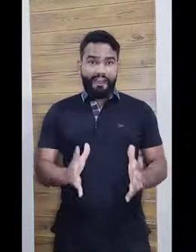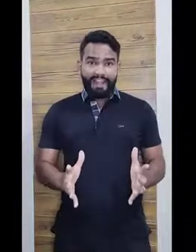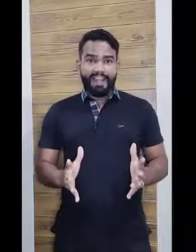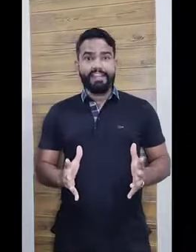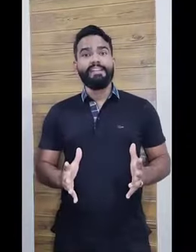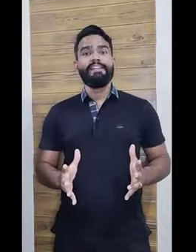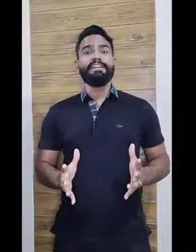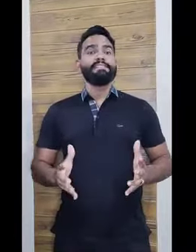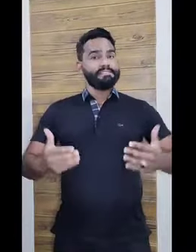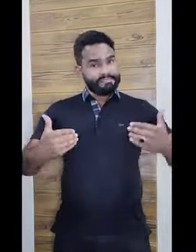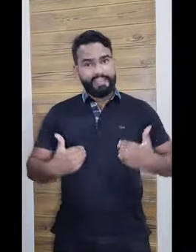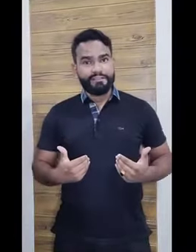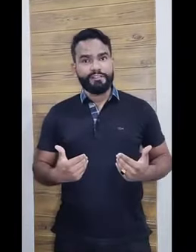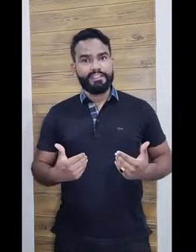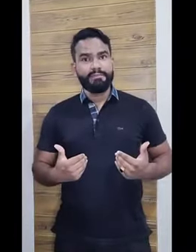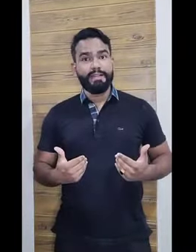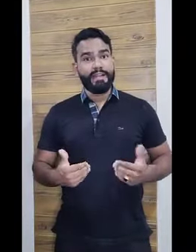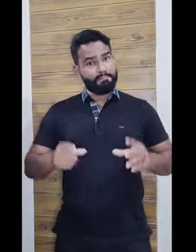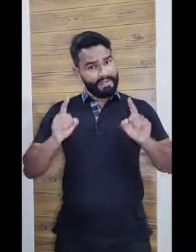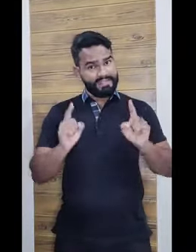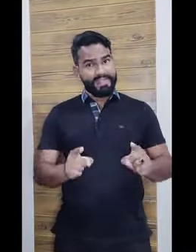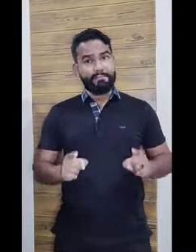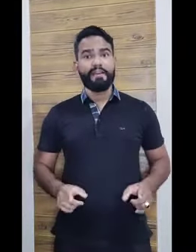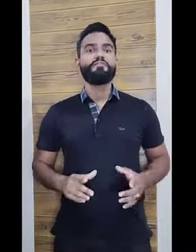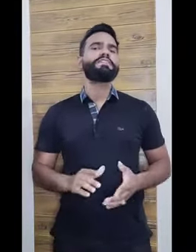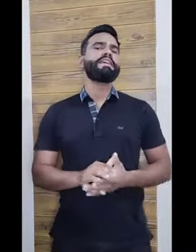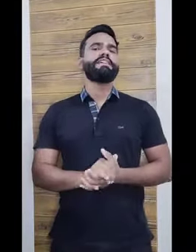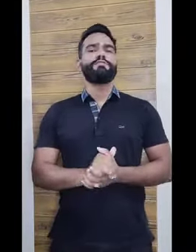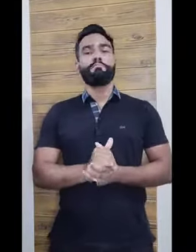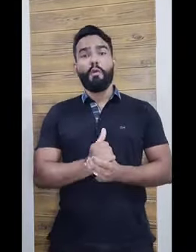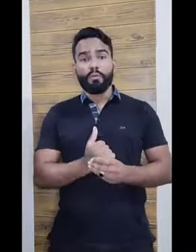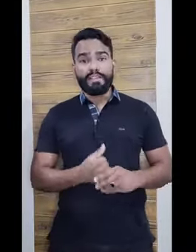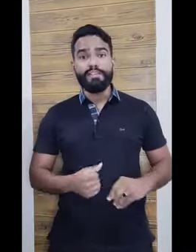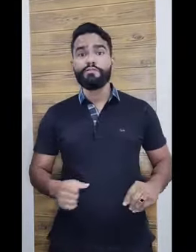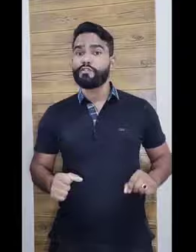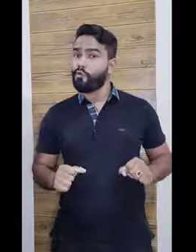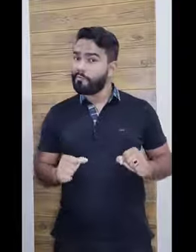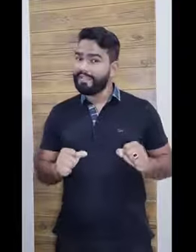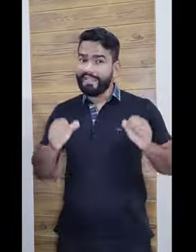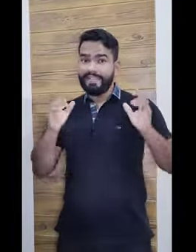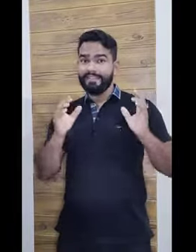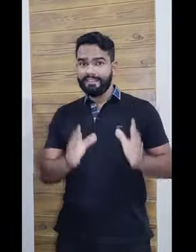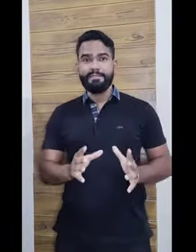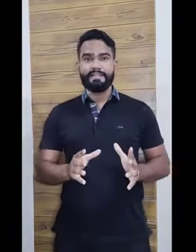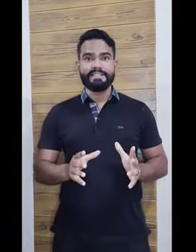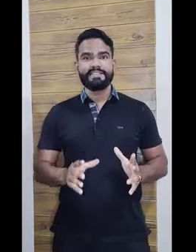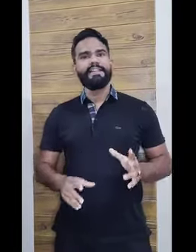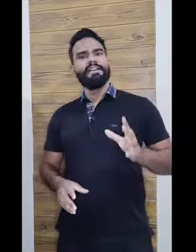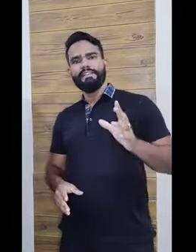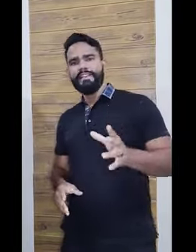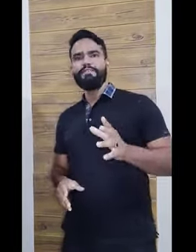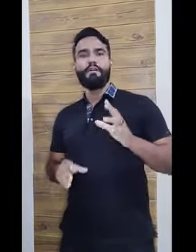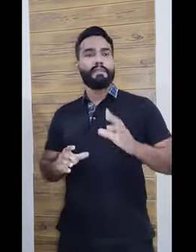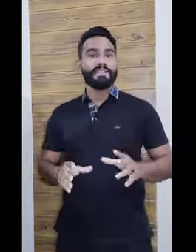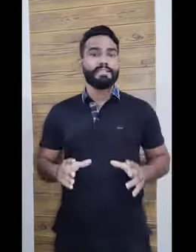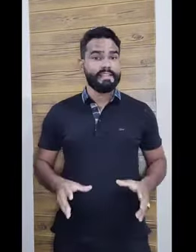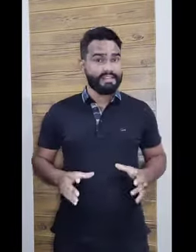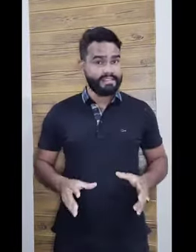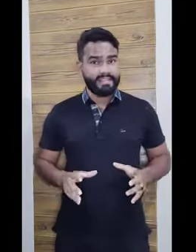Fala galerinha, Davidson Lima para ensinar para vocês um pouquinho sobre Libras, Língua Brasileira de